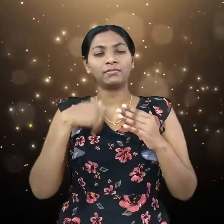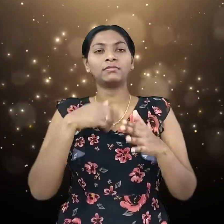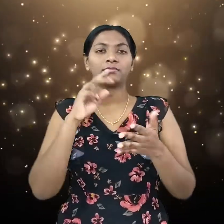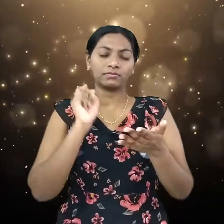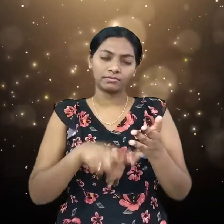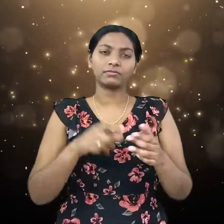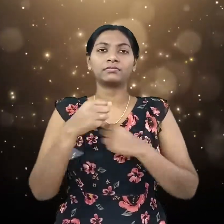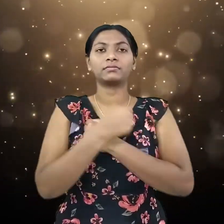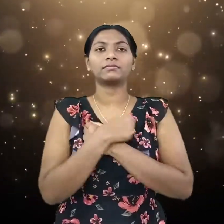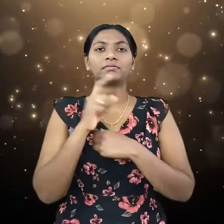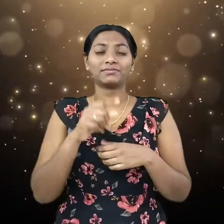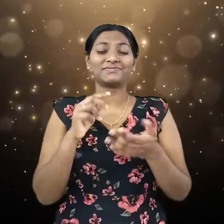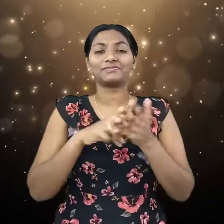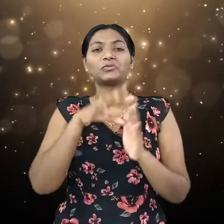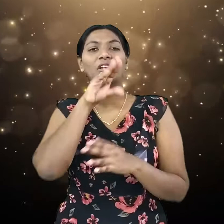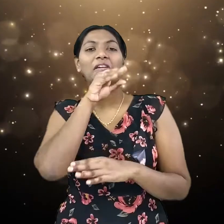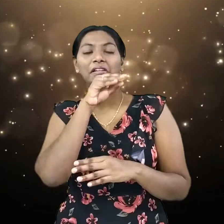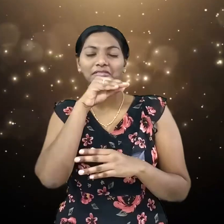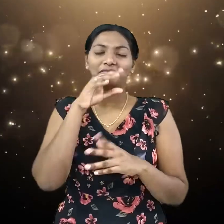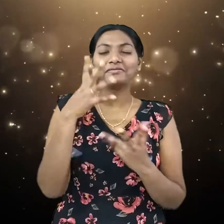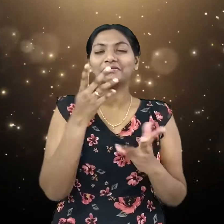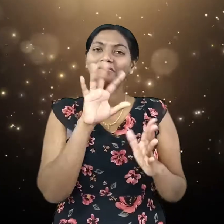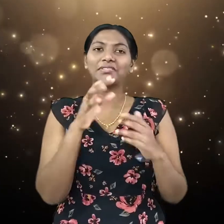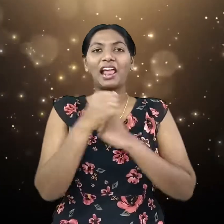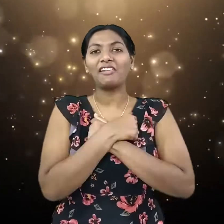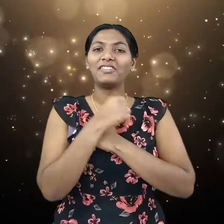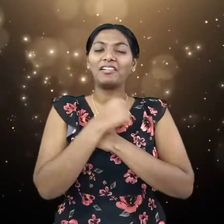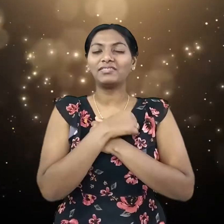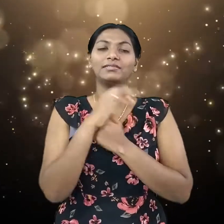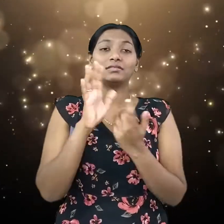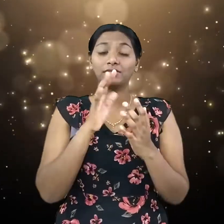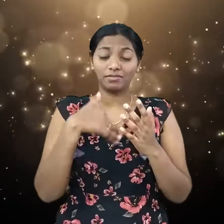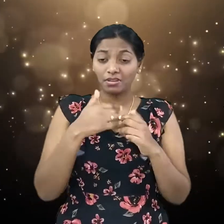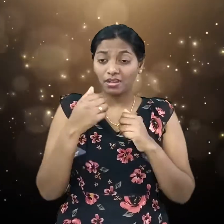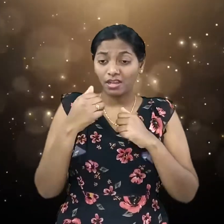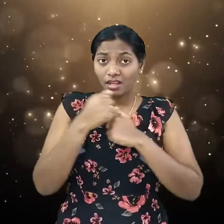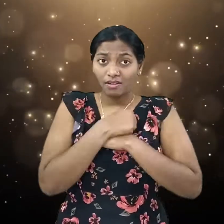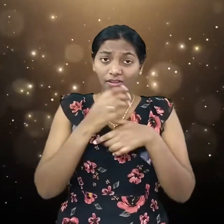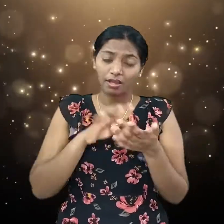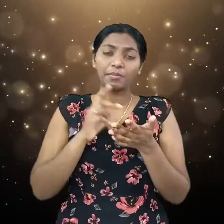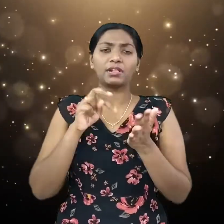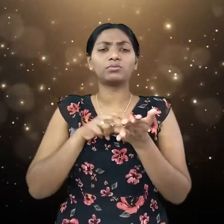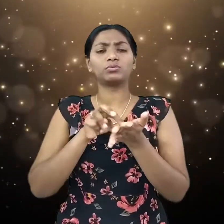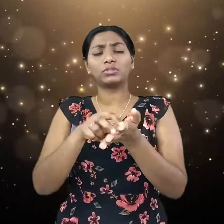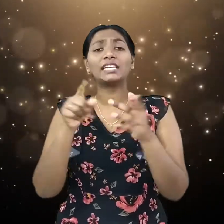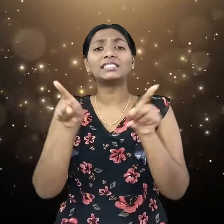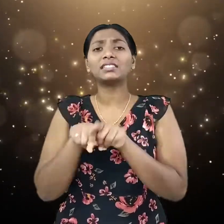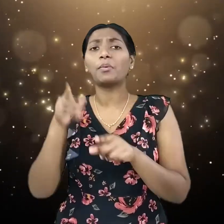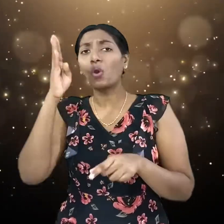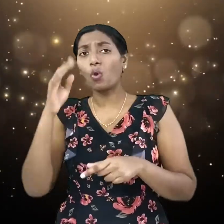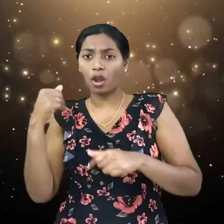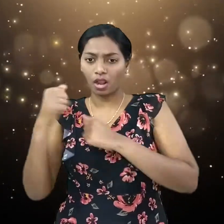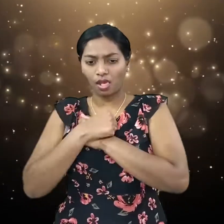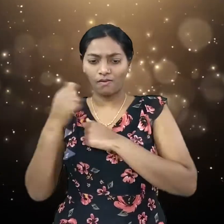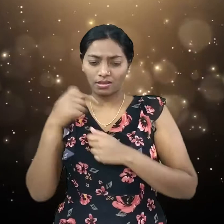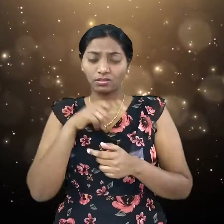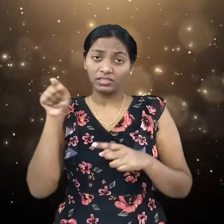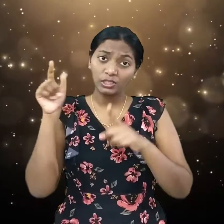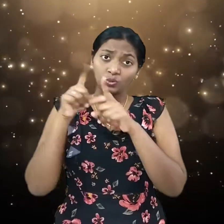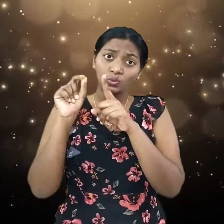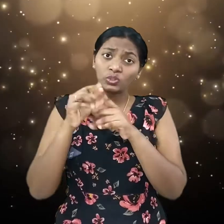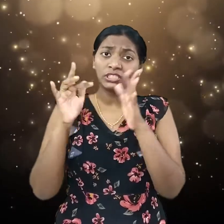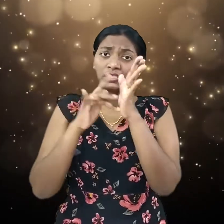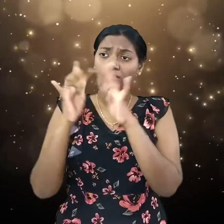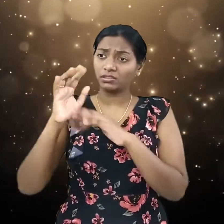प्रेम करना पड़ेगा। प्रेज द लॉर्ड। तो प्रेम केवल मुंह का नहीं है, प्रेम में आप एक कदम उठाते हो। जैसे परमेश्वर ने जब हमसे प्रेम किया तो उसने कुछ किया।